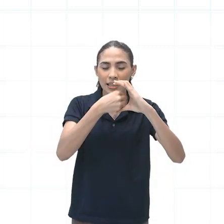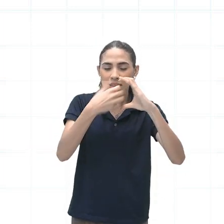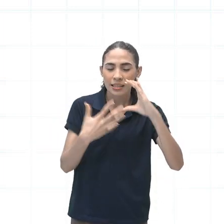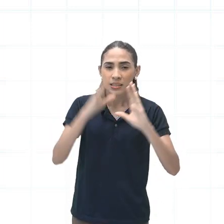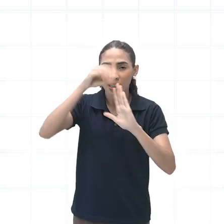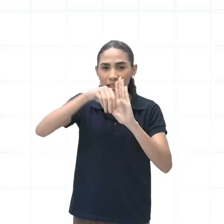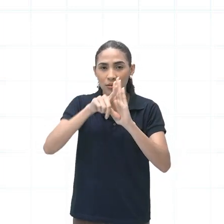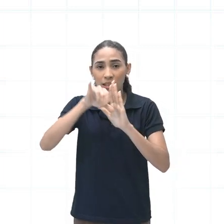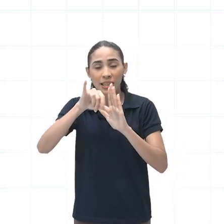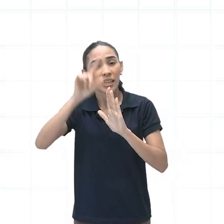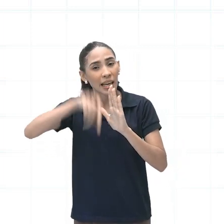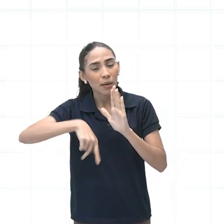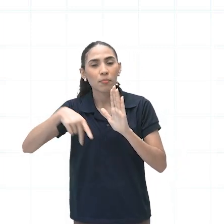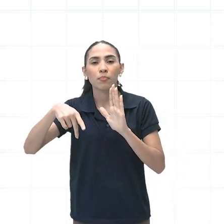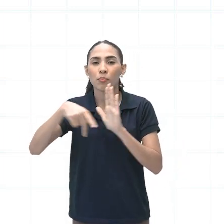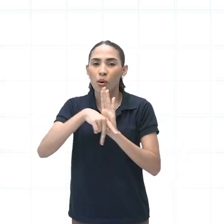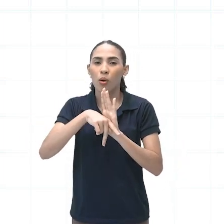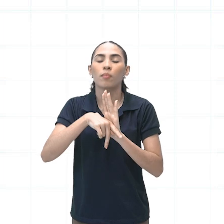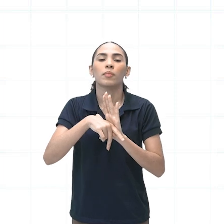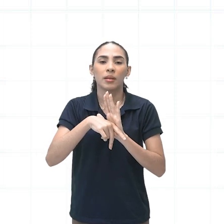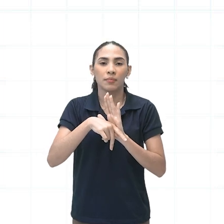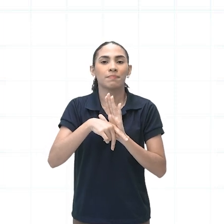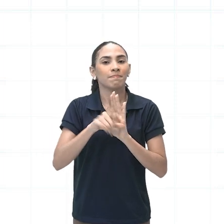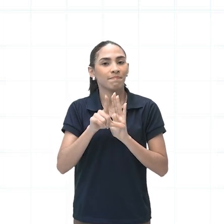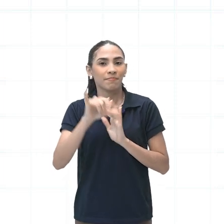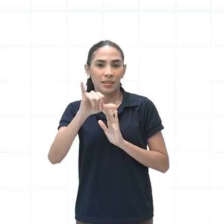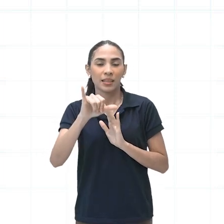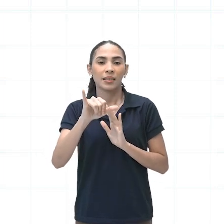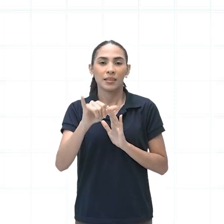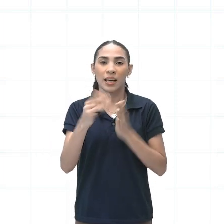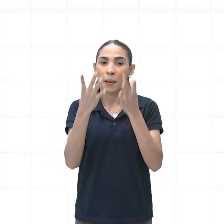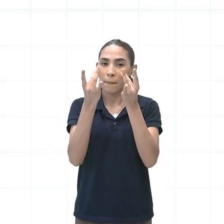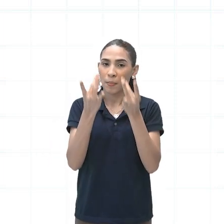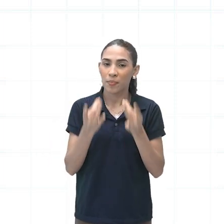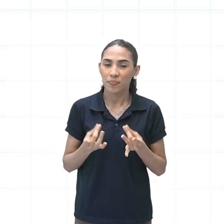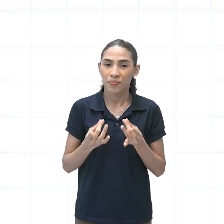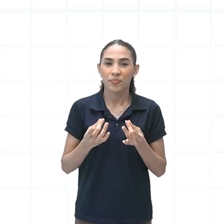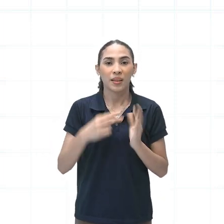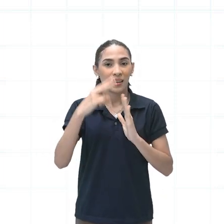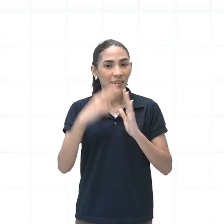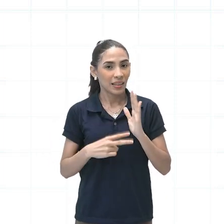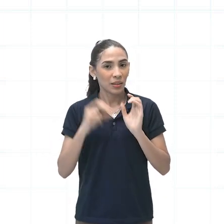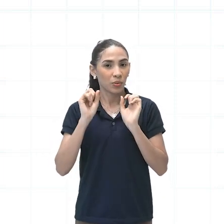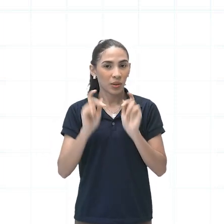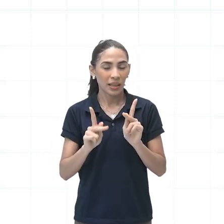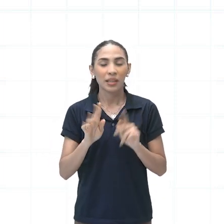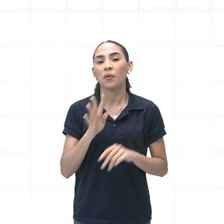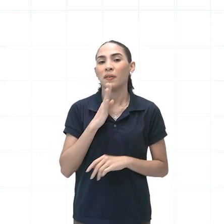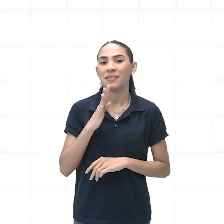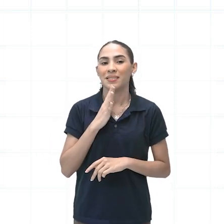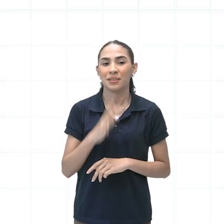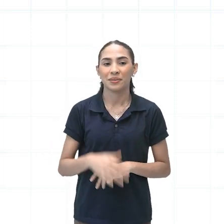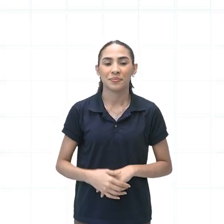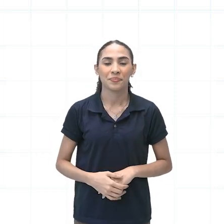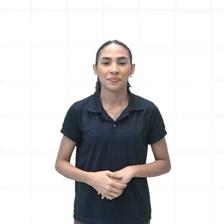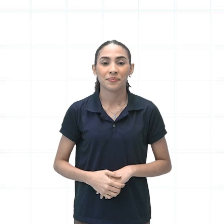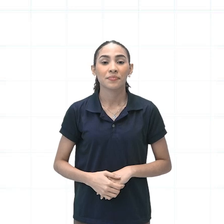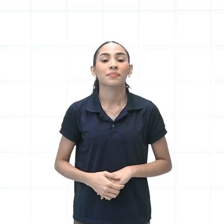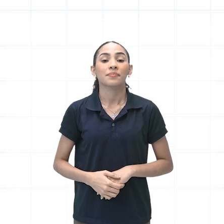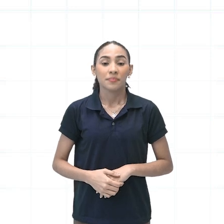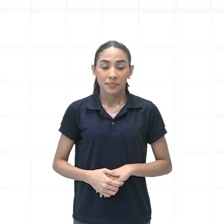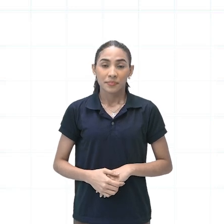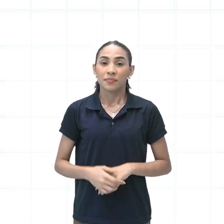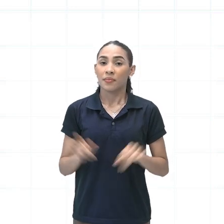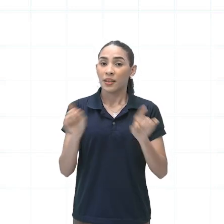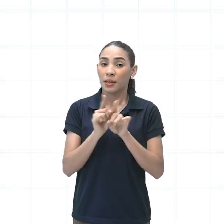partes fazem parte de um todo maior, que é esta lei que eu estou aqui lendo, conhecendo, né? E além